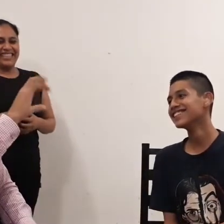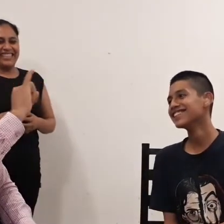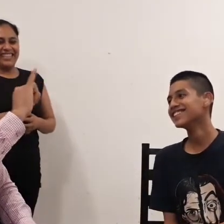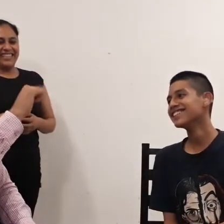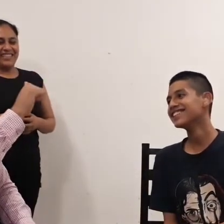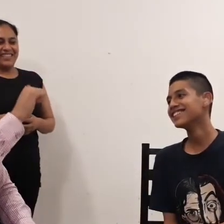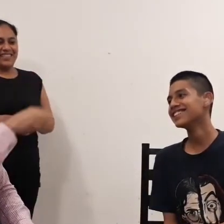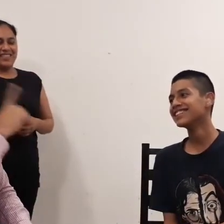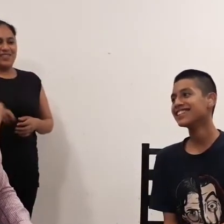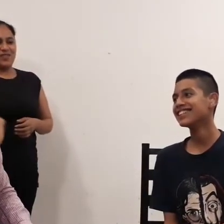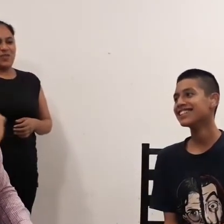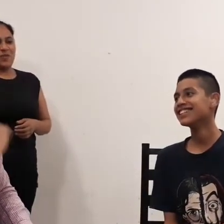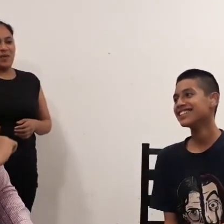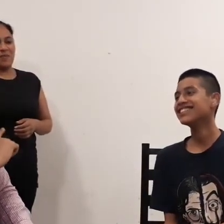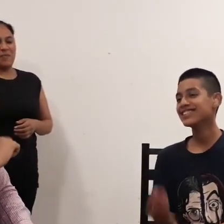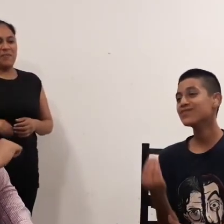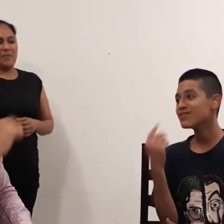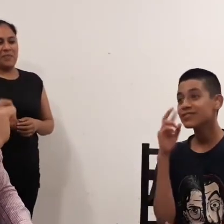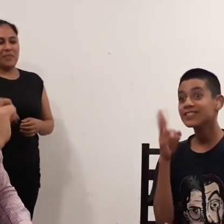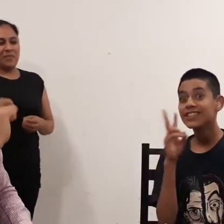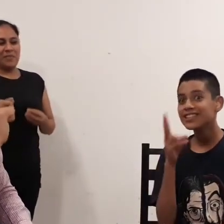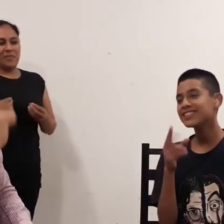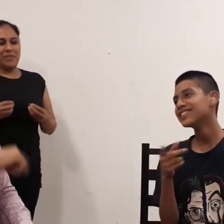Muchas novias tiene